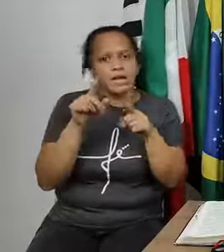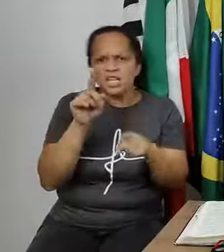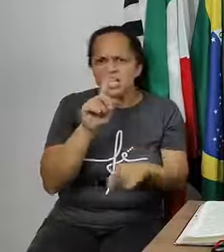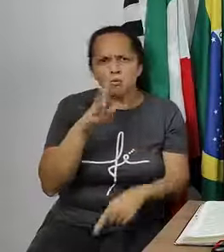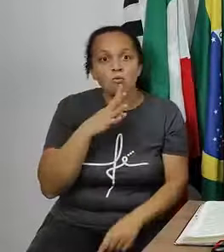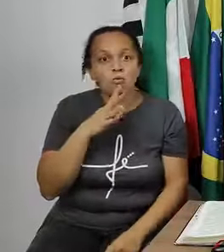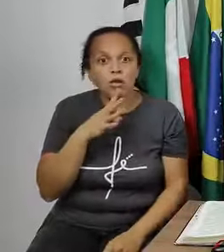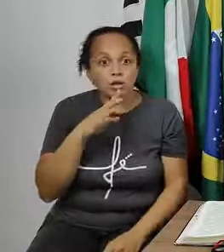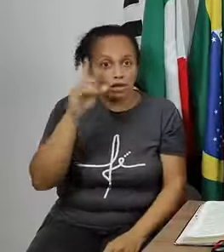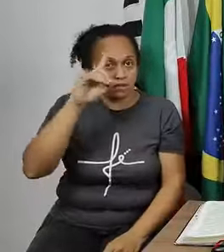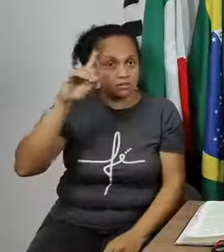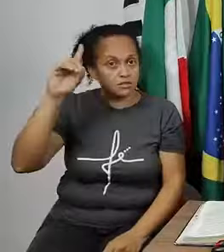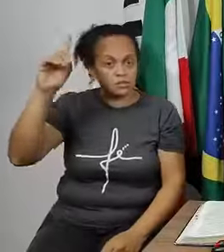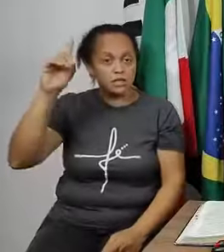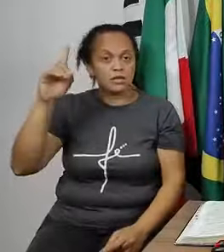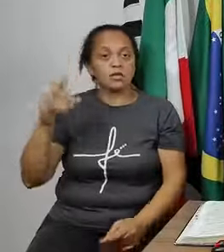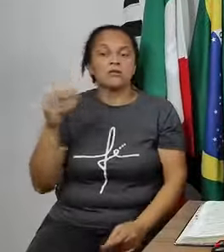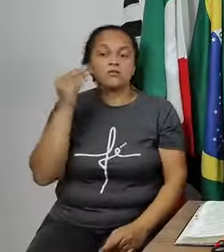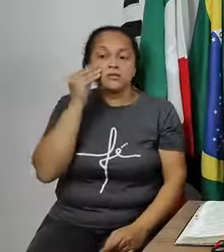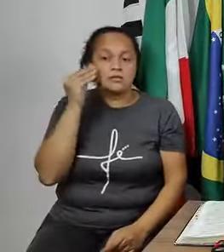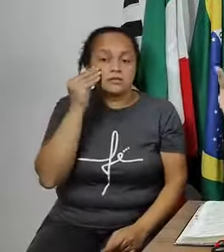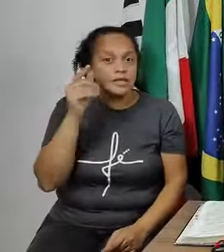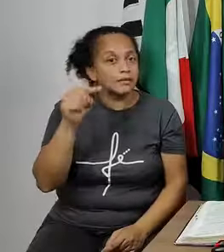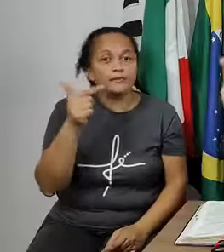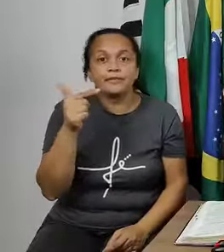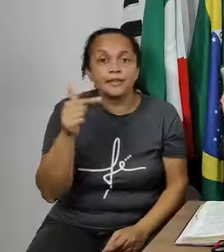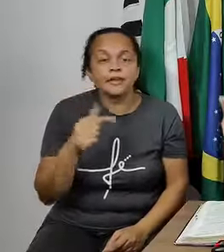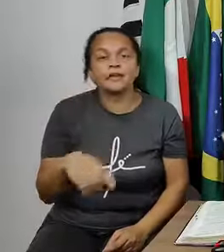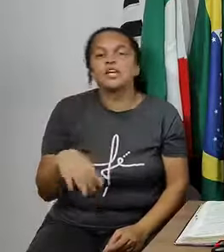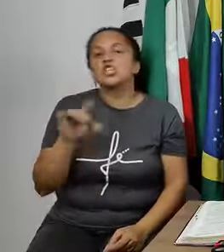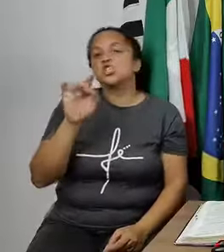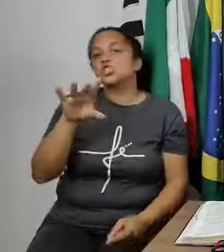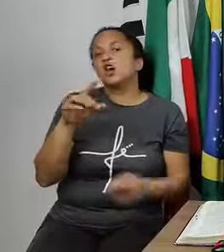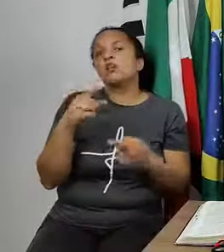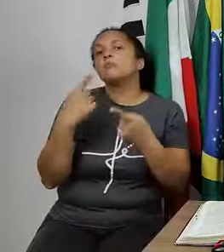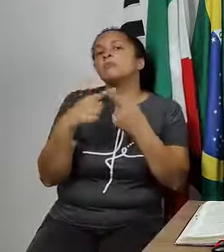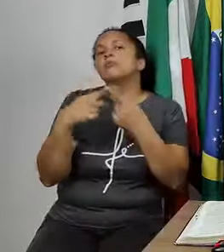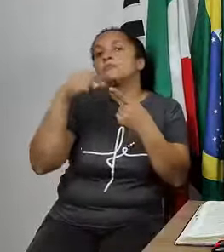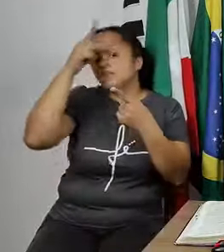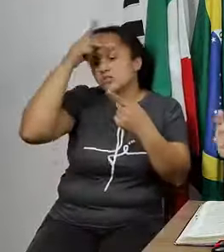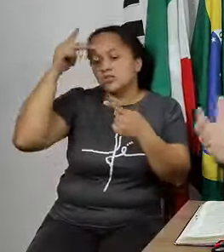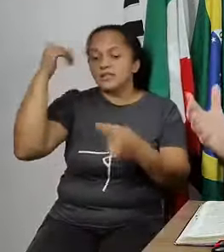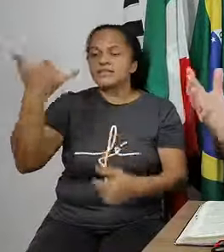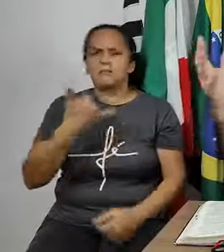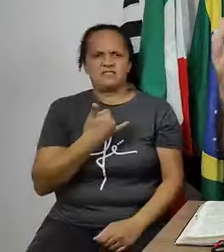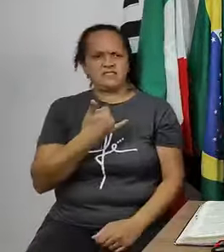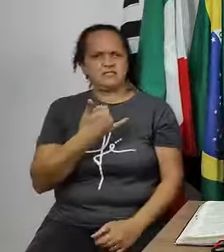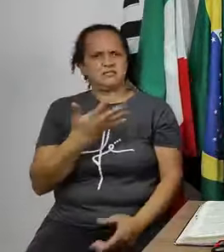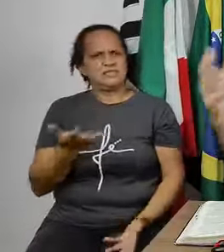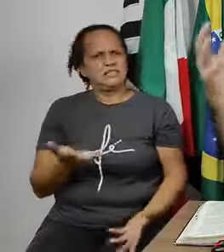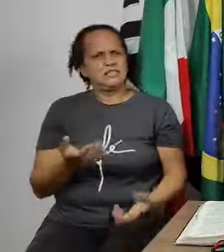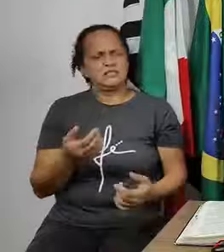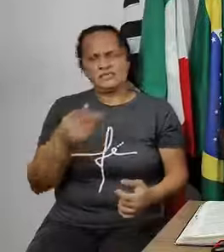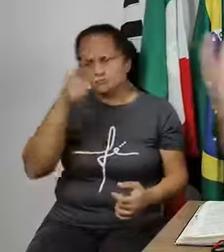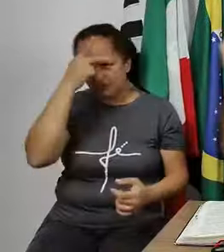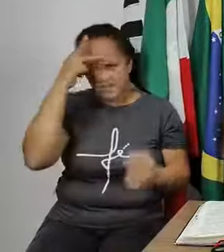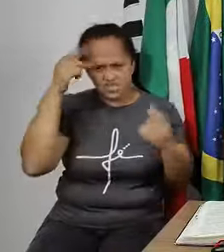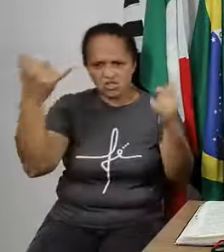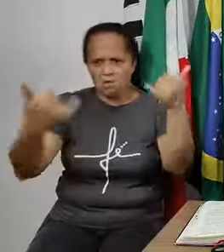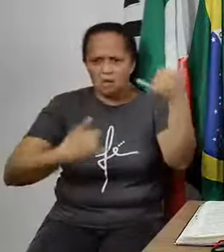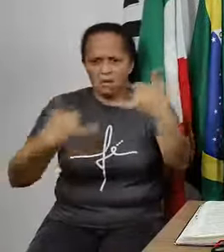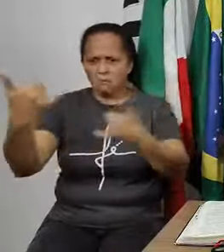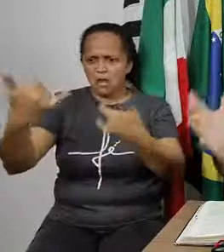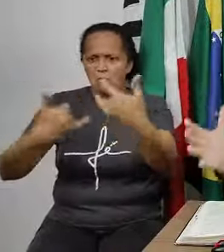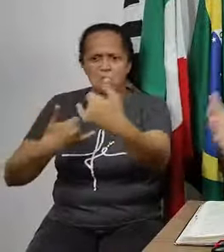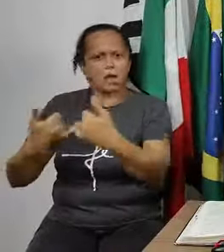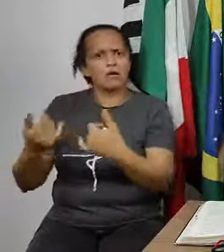experiências, mas apenas por ouvir falar. E é isso que é areia. O que é areia? É quando a gente ouve